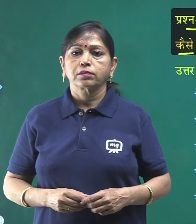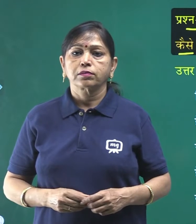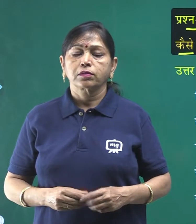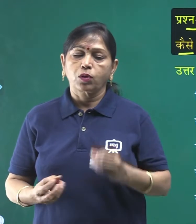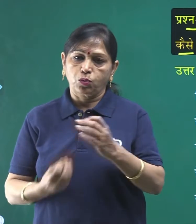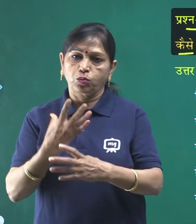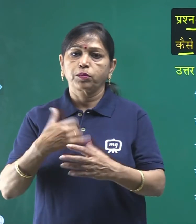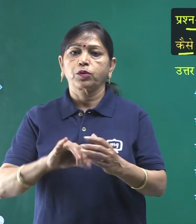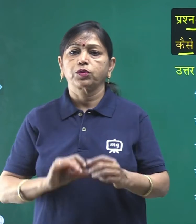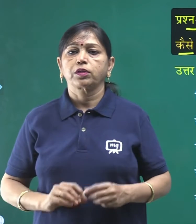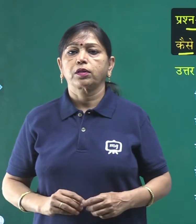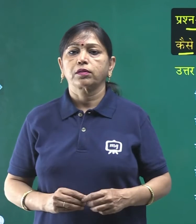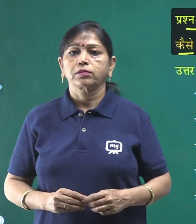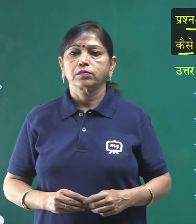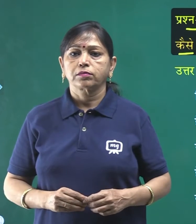उत्पन्न होती है?